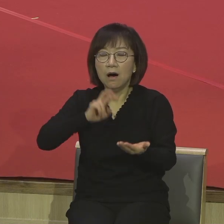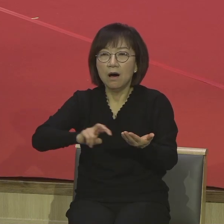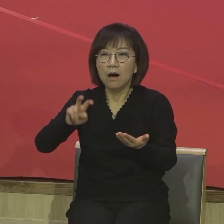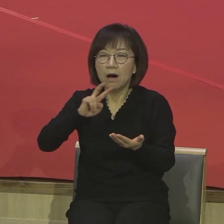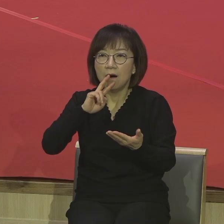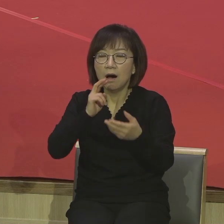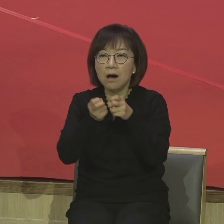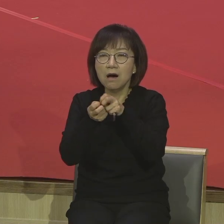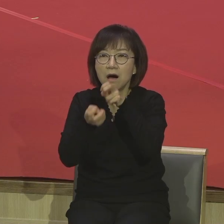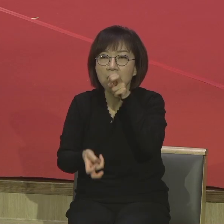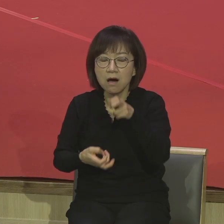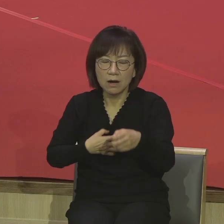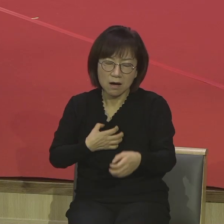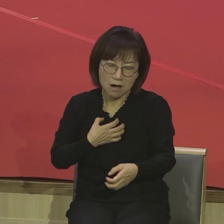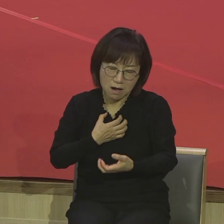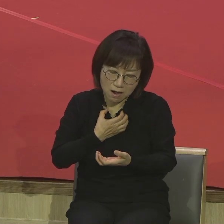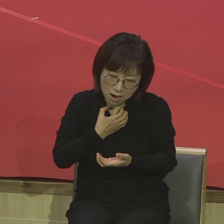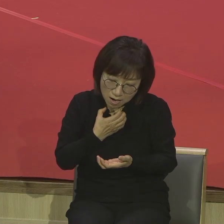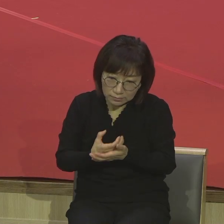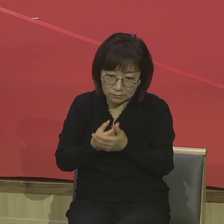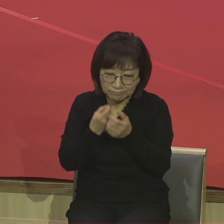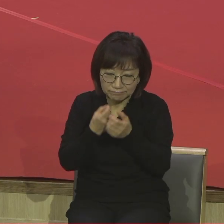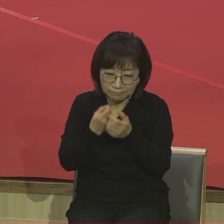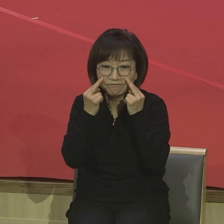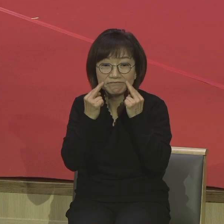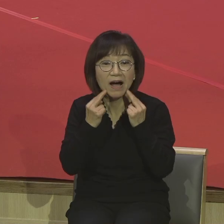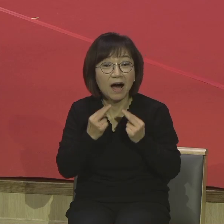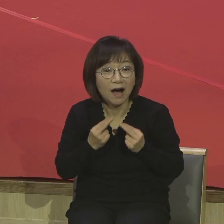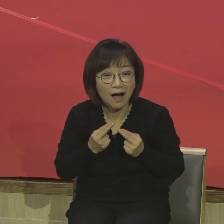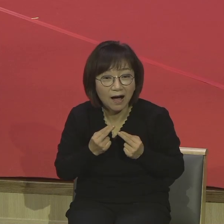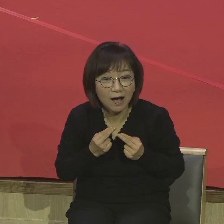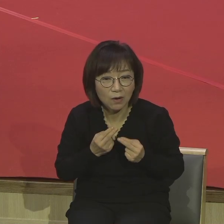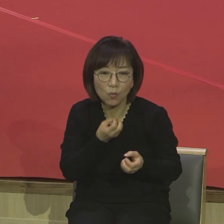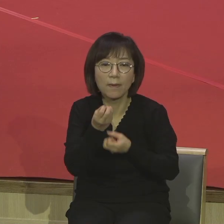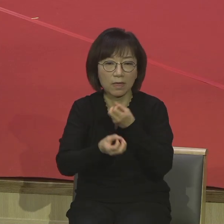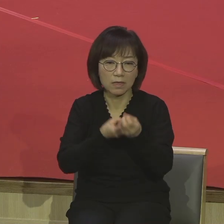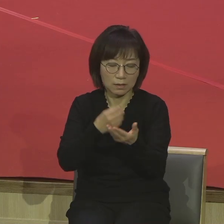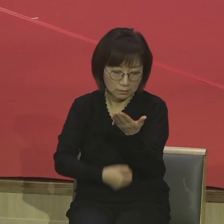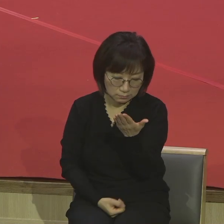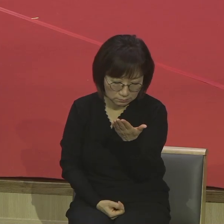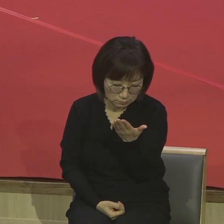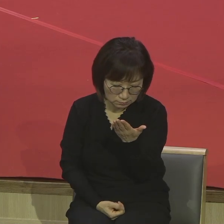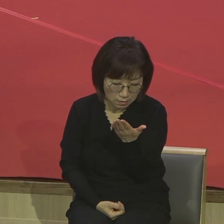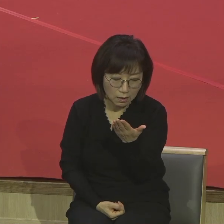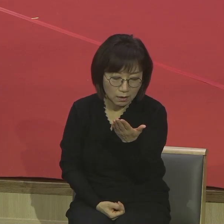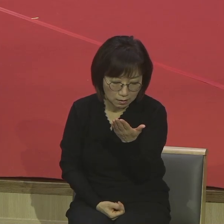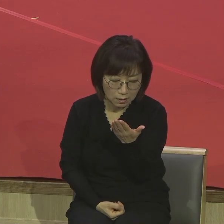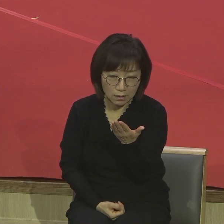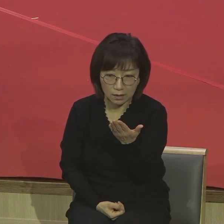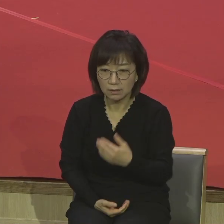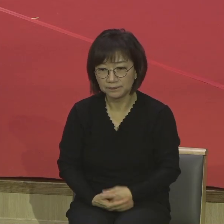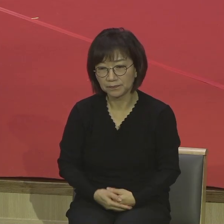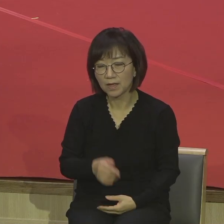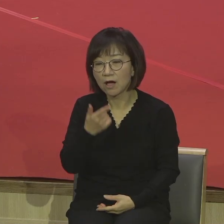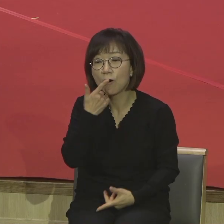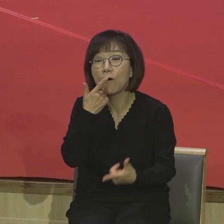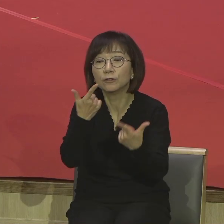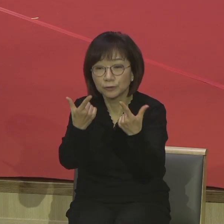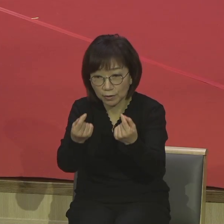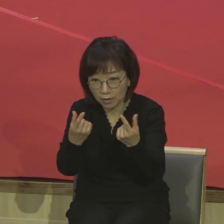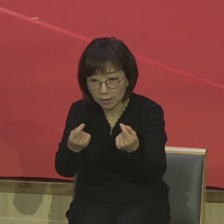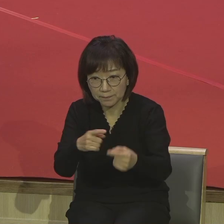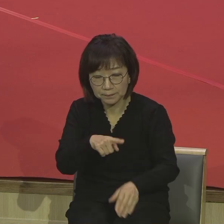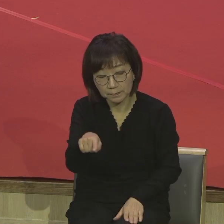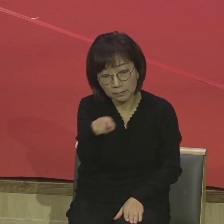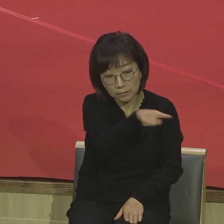지금 우리 현장에는 이런 한 번만 불러주면 평생 잊을 수 없는 구원의 길 속에 들어와서 감격할 수